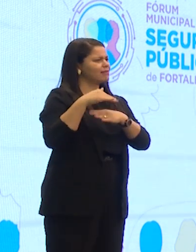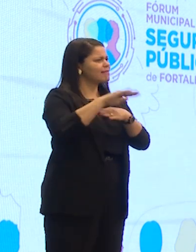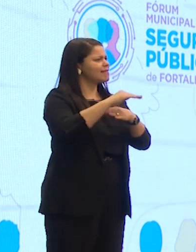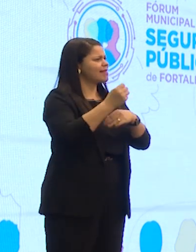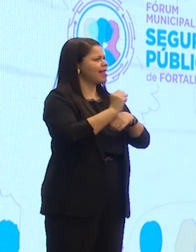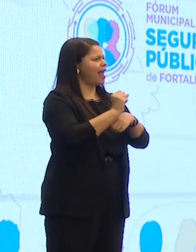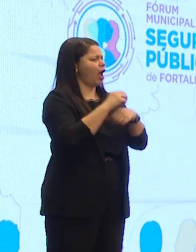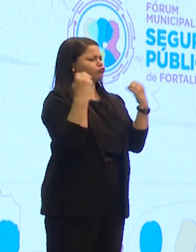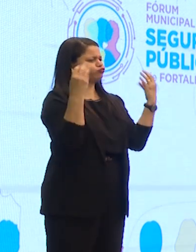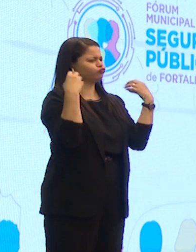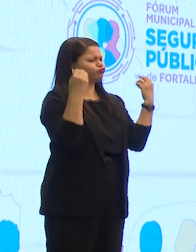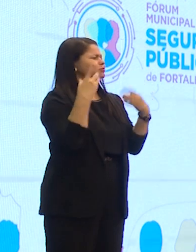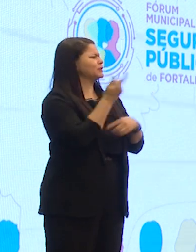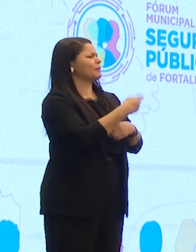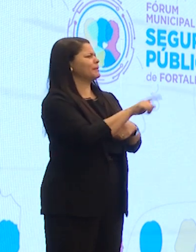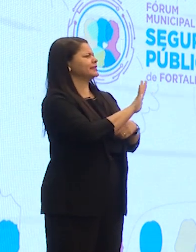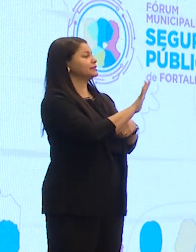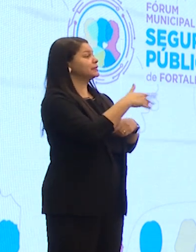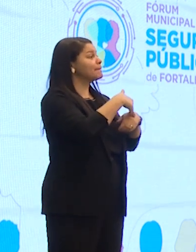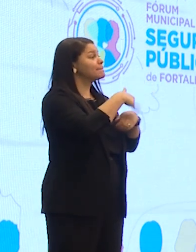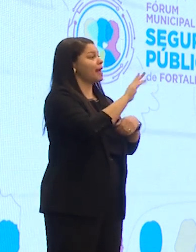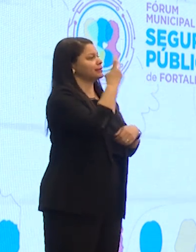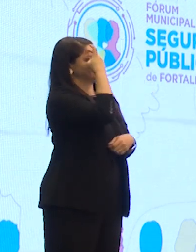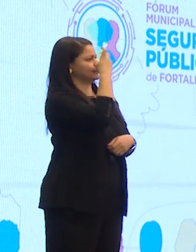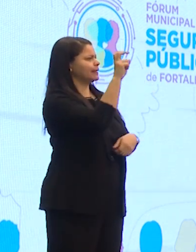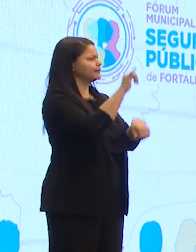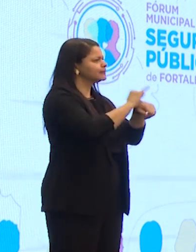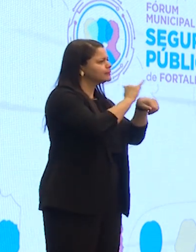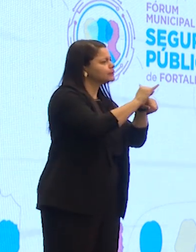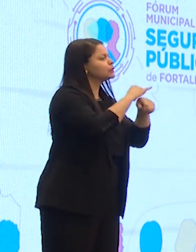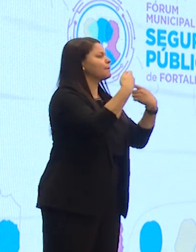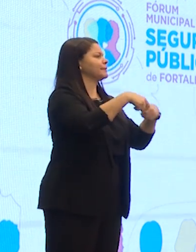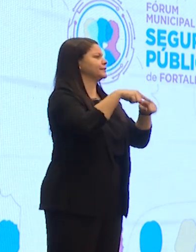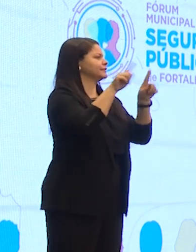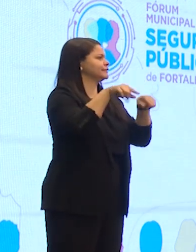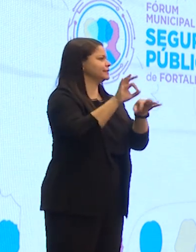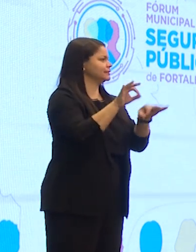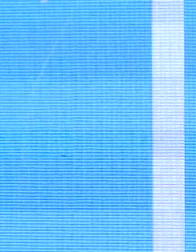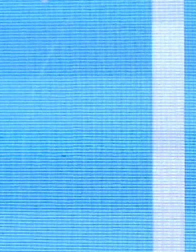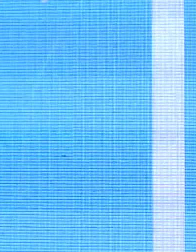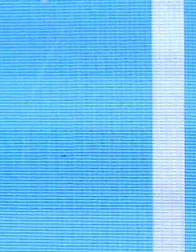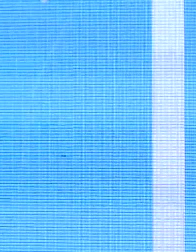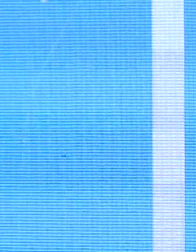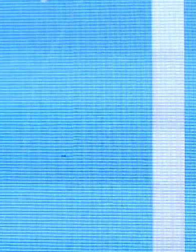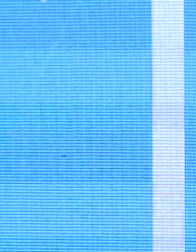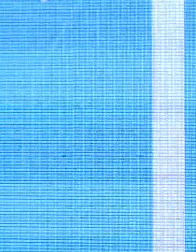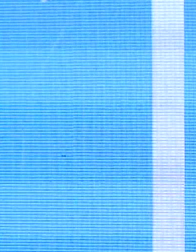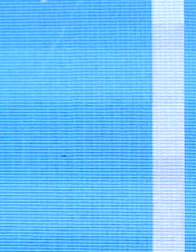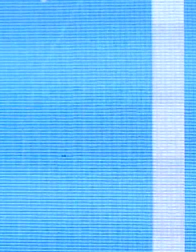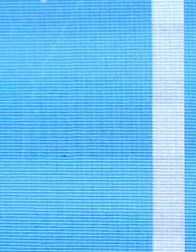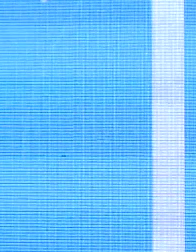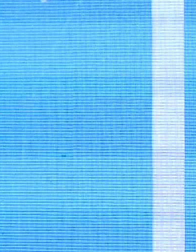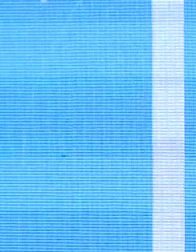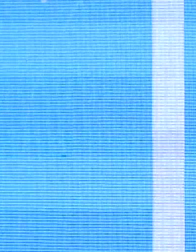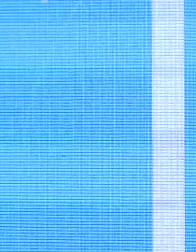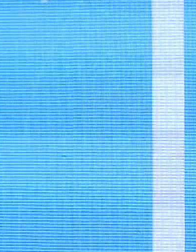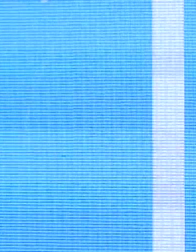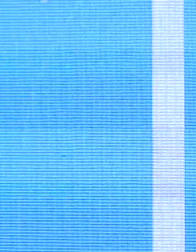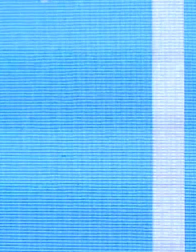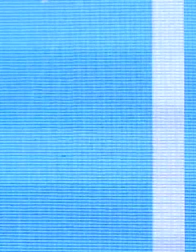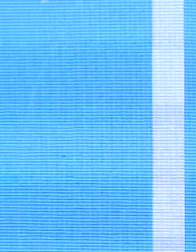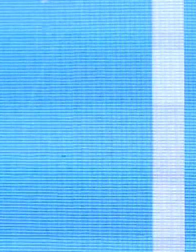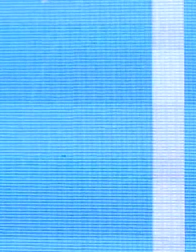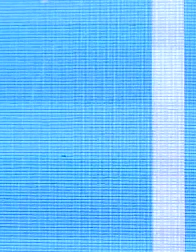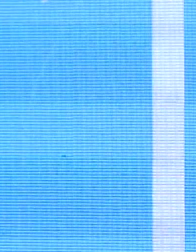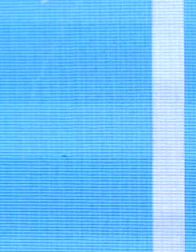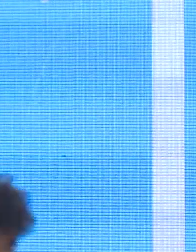bem feita é decisiva. O maior esquema de tráfico internacional de armas entre países do leste